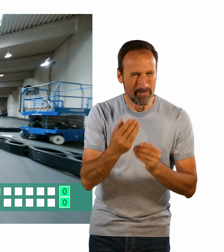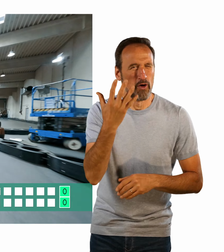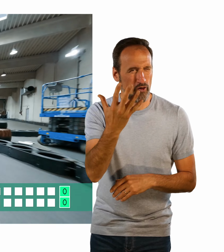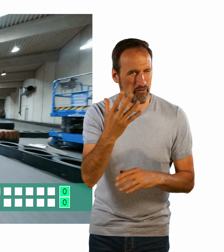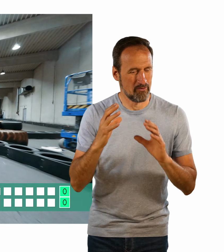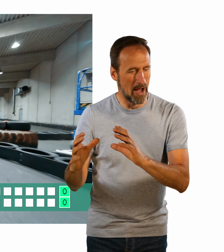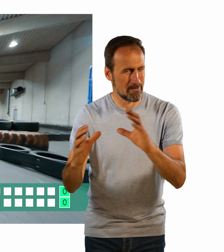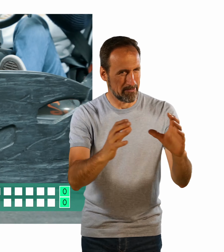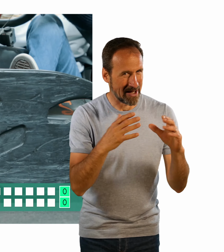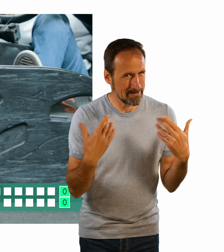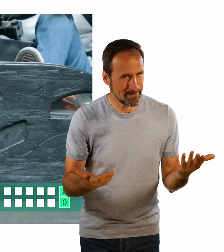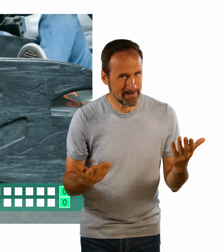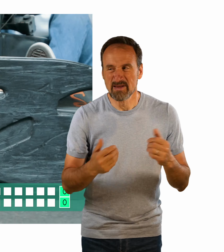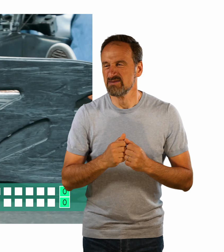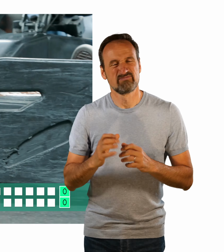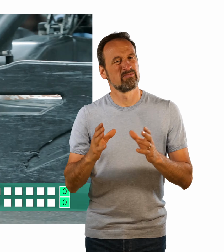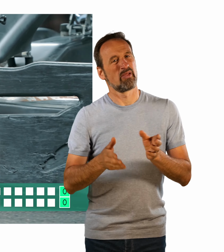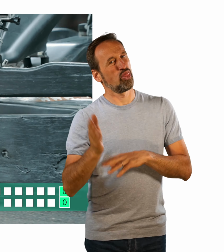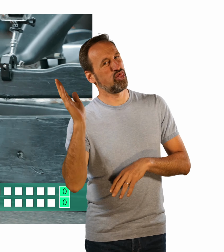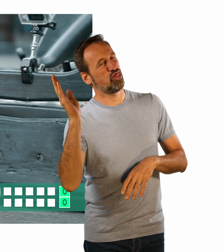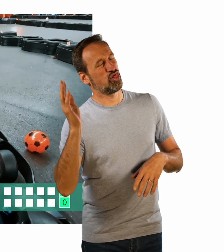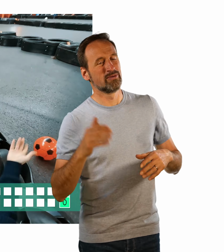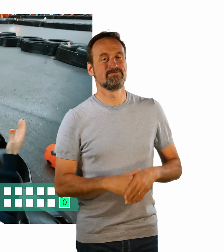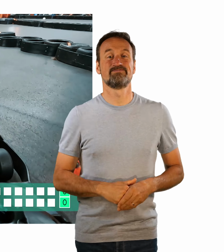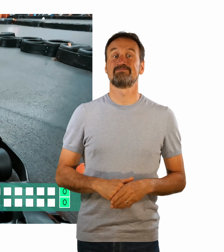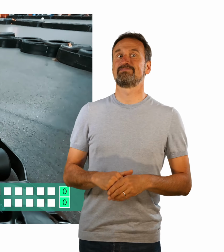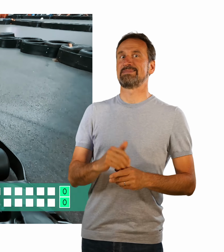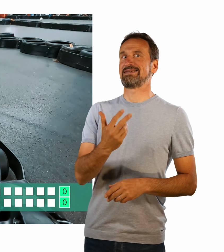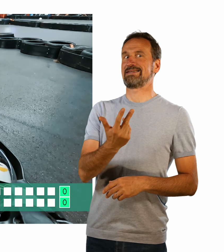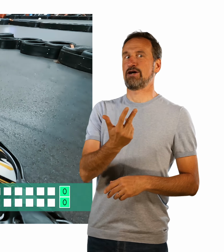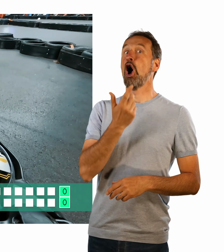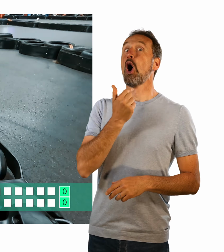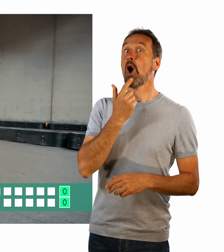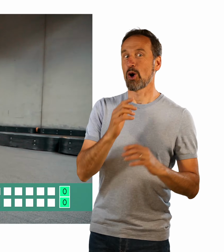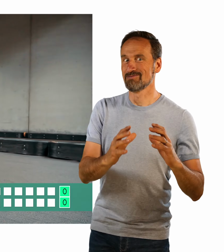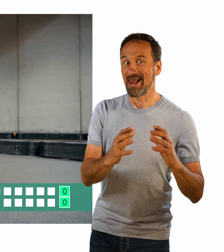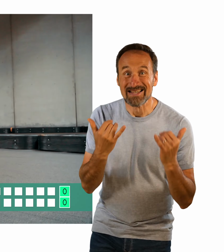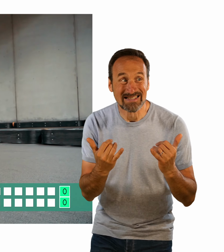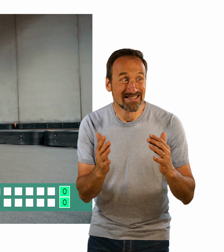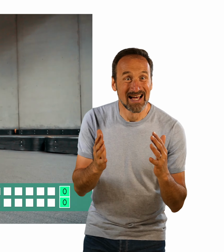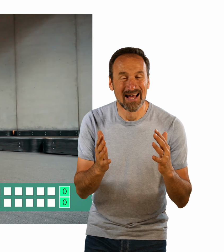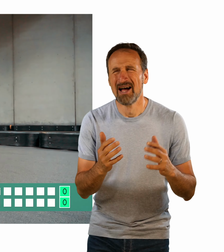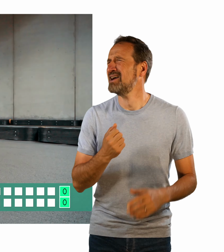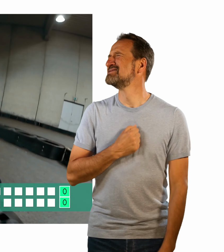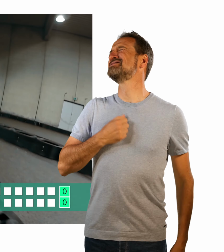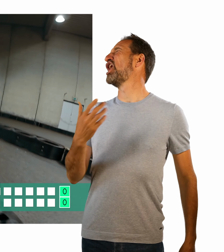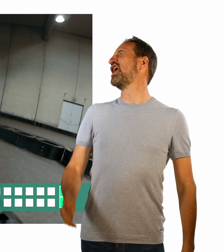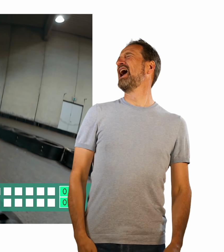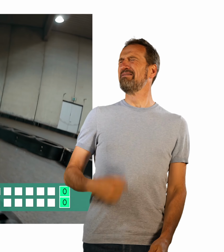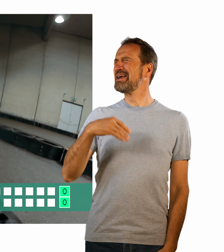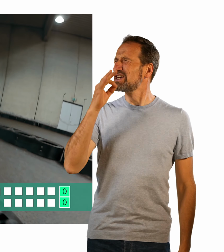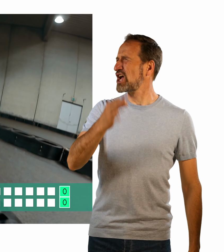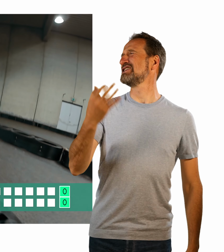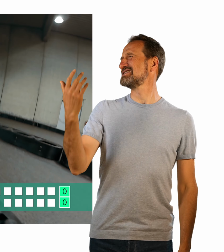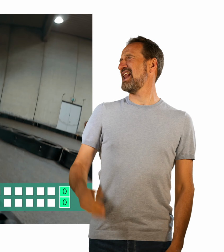der Ball ist raus. Bei drei, der rote Ball. Jetzt... Ey, sorry, aber ich kotze gleich.